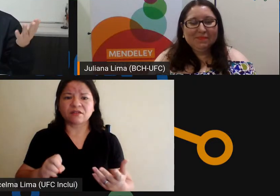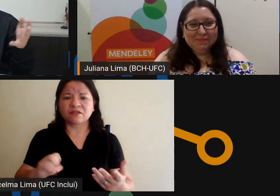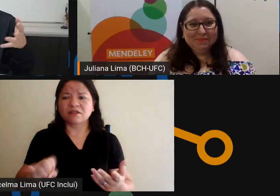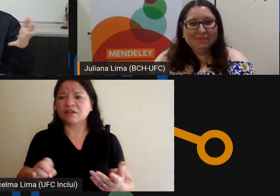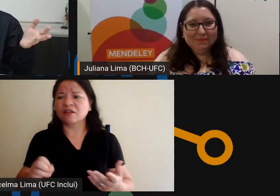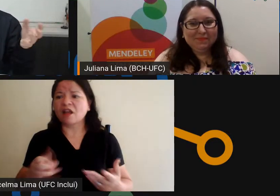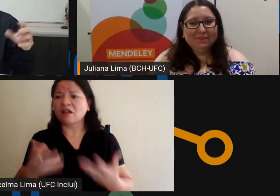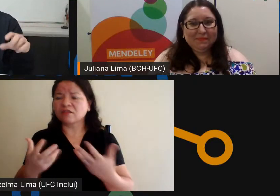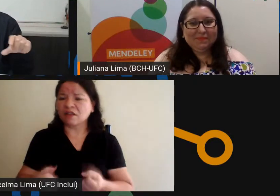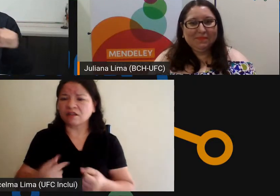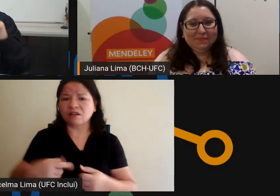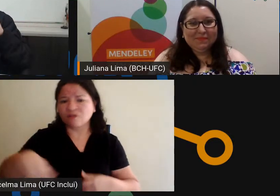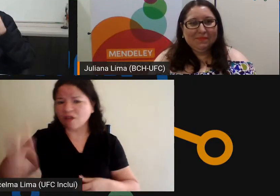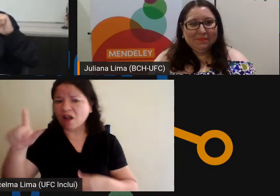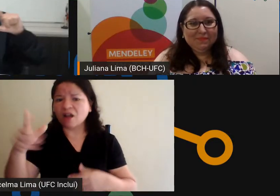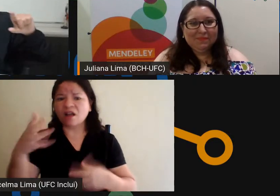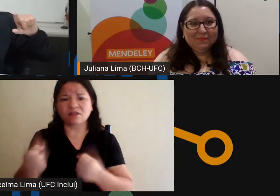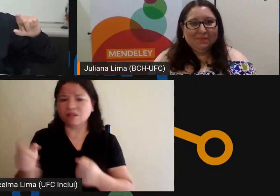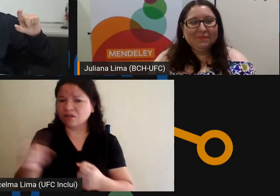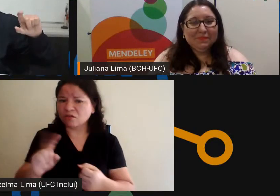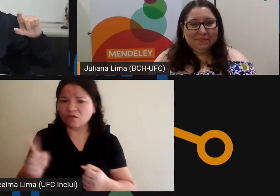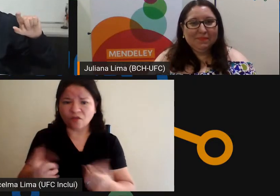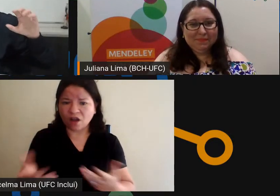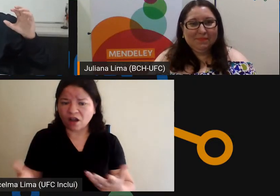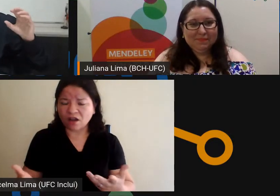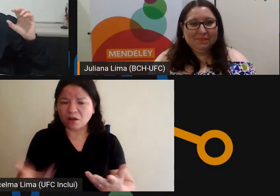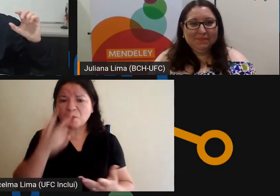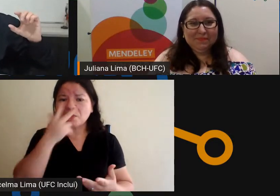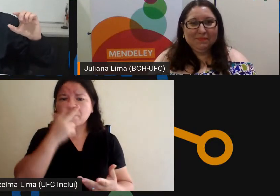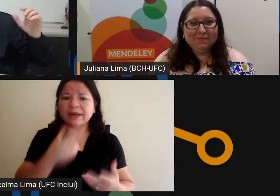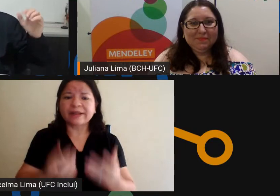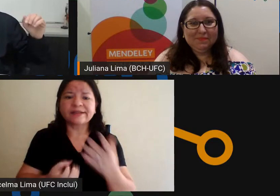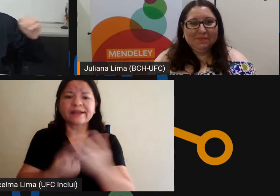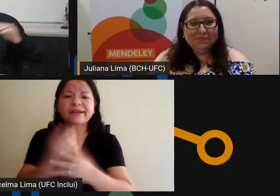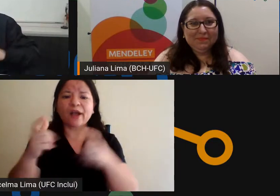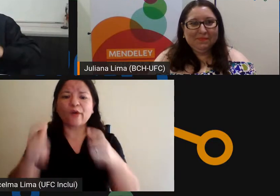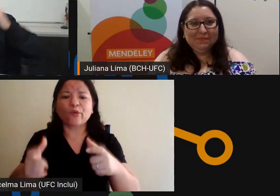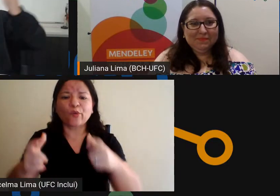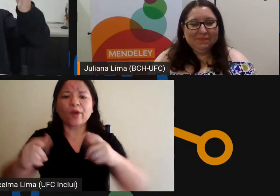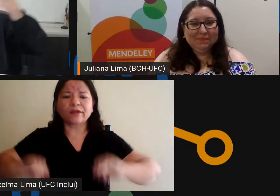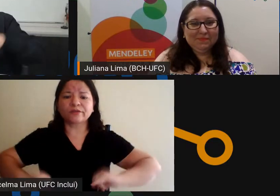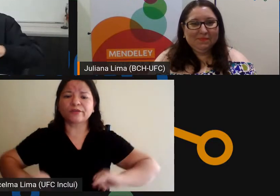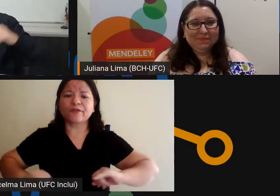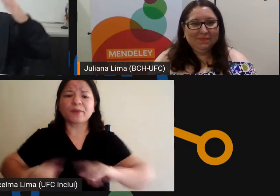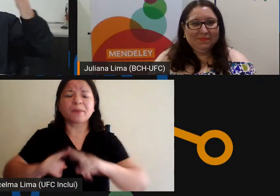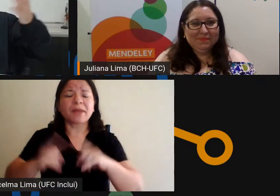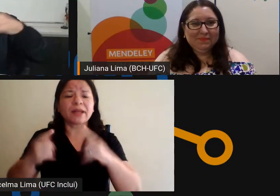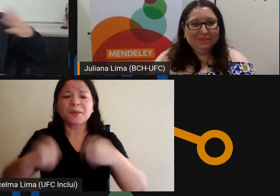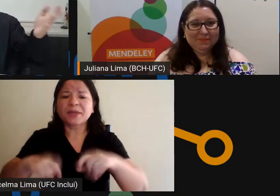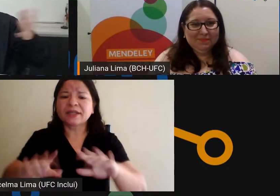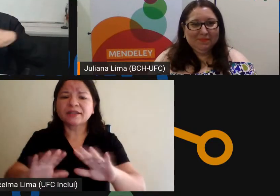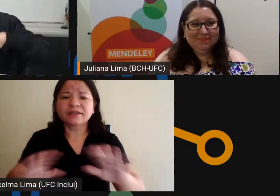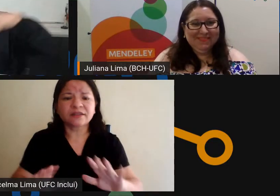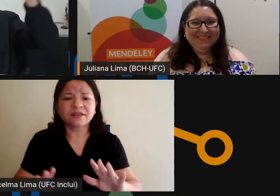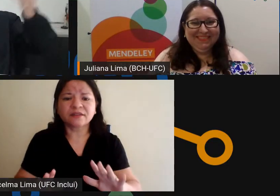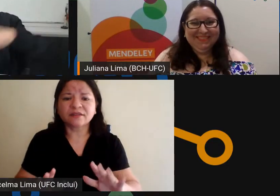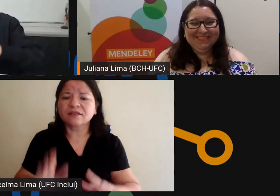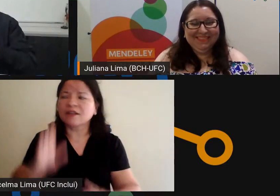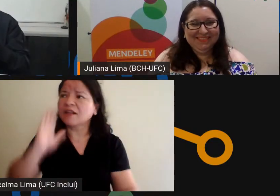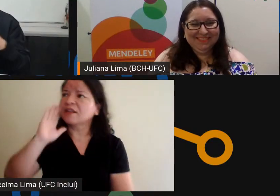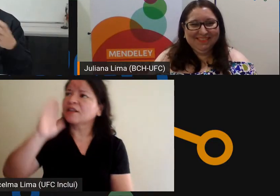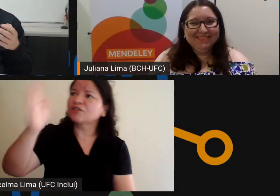vai? É criar um purgatório quando não precisava do purgatório. Podia falar direto com São Pedro, com Deus, né? Vamos lá